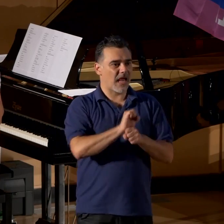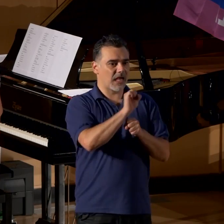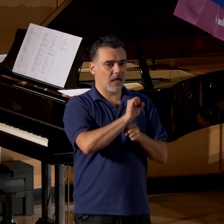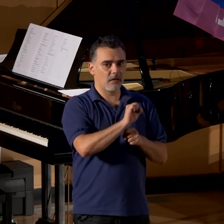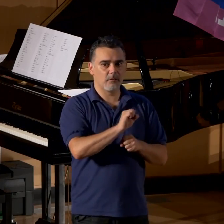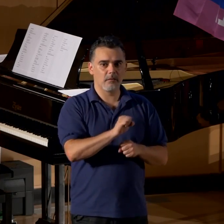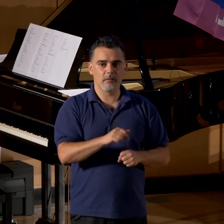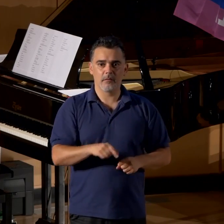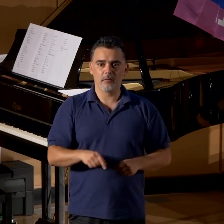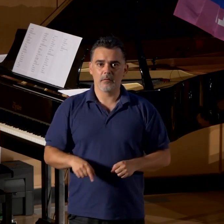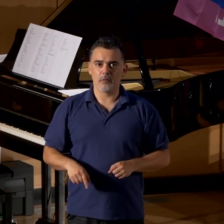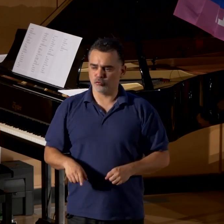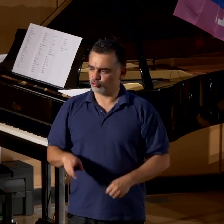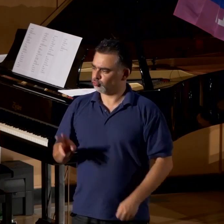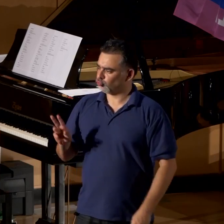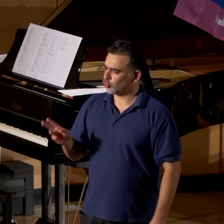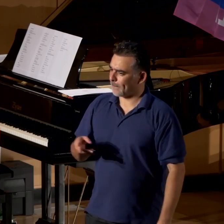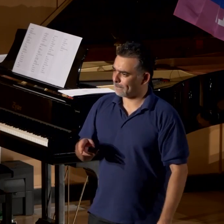dann